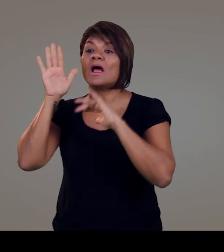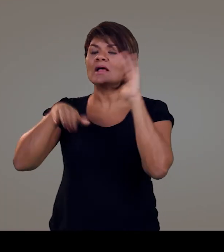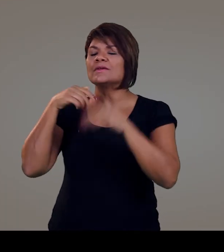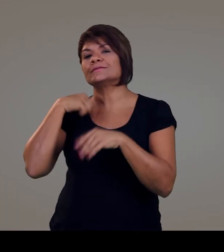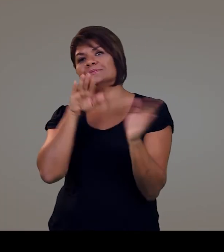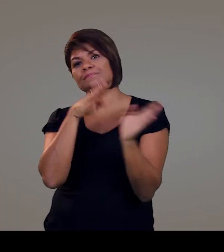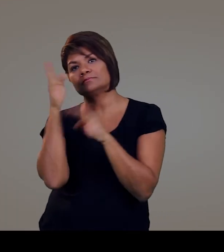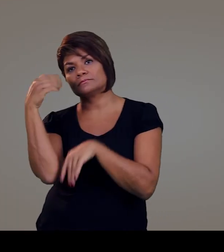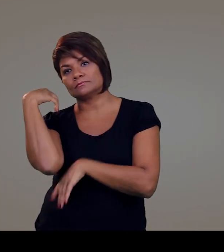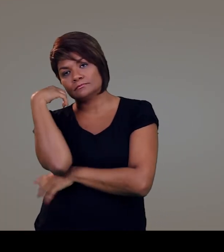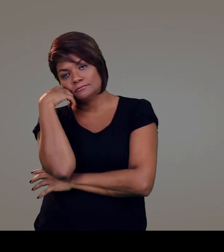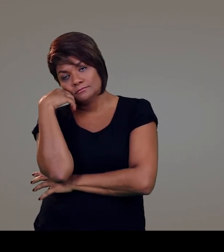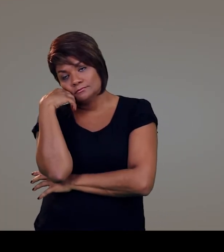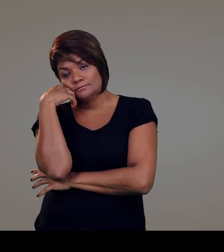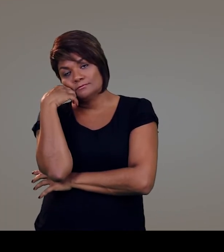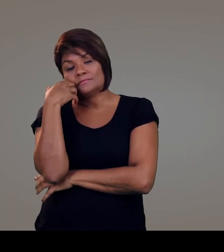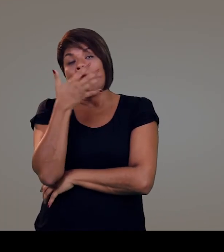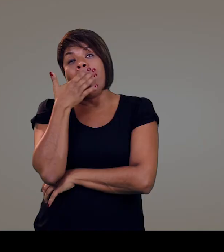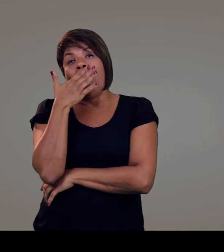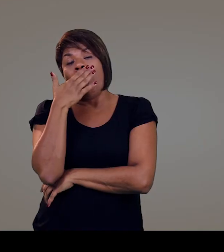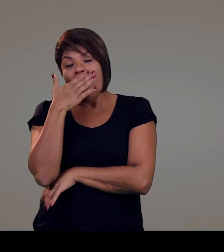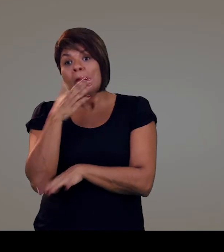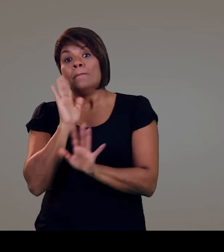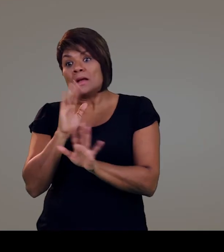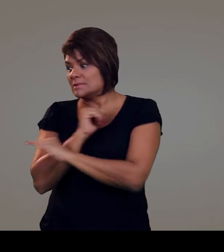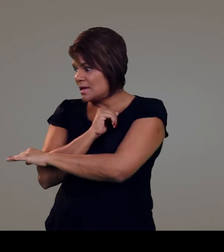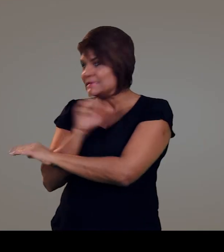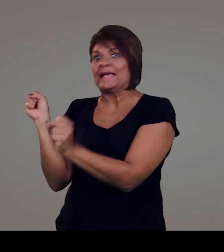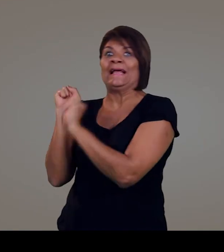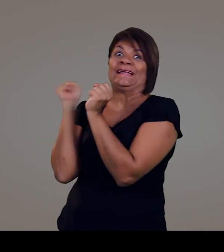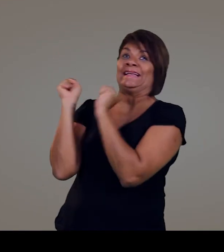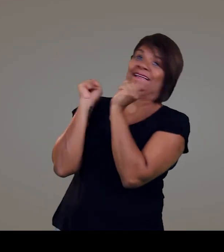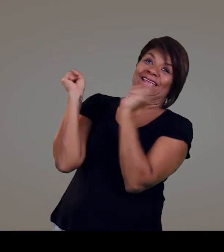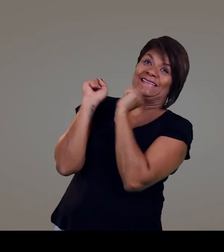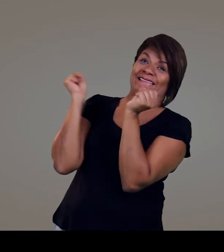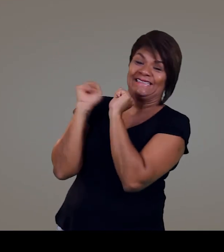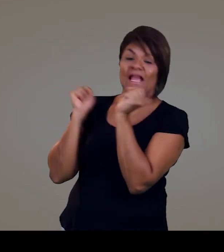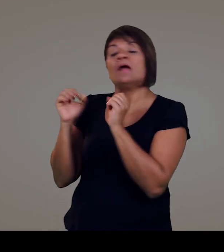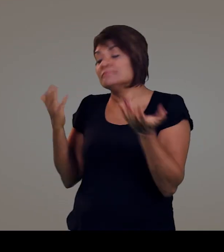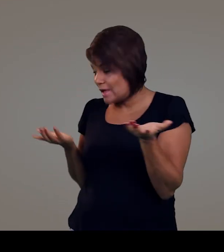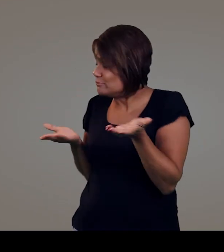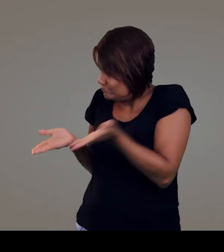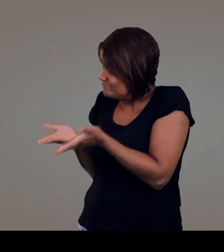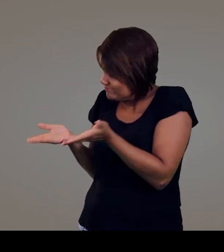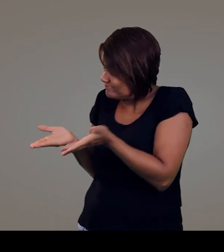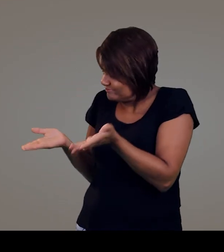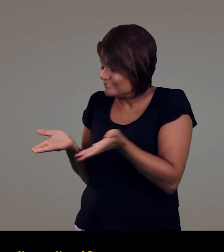peça não te agrada tanto, mas a criança amou a peça.